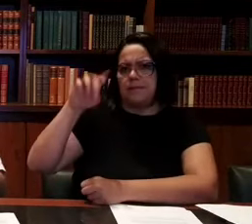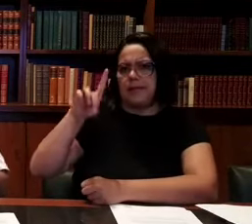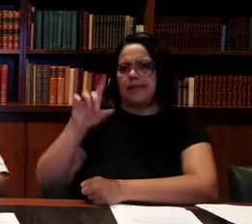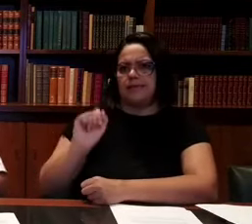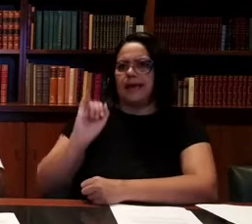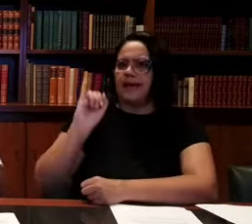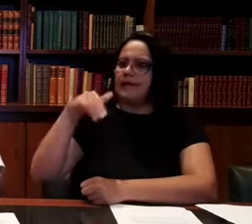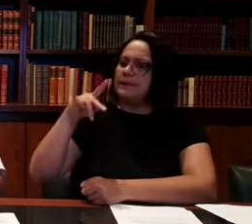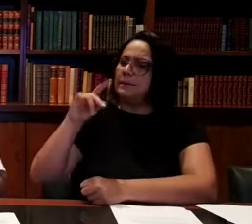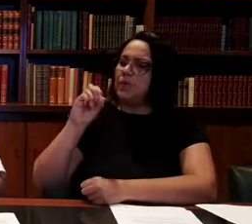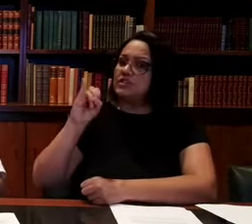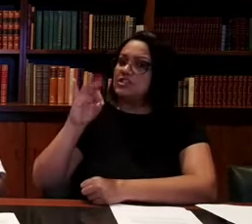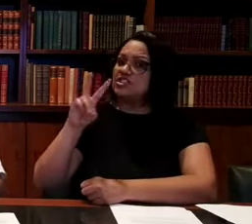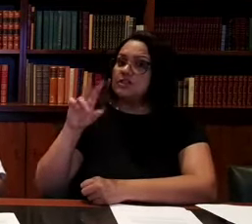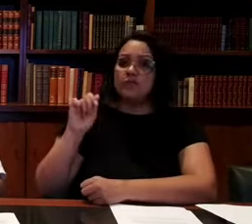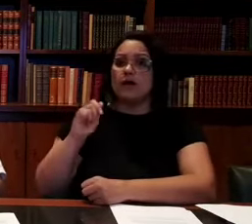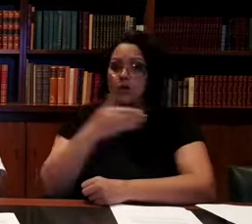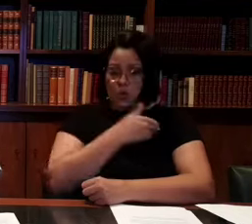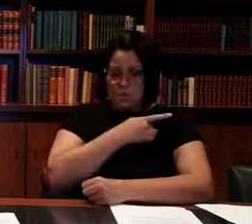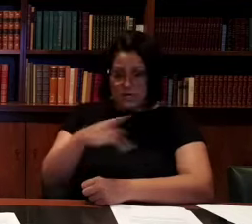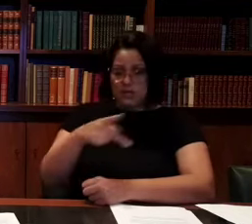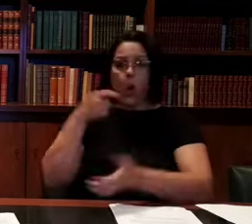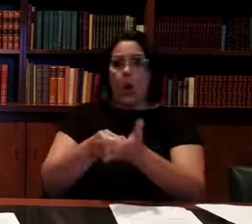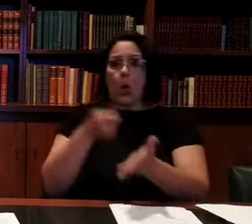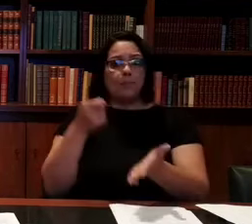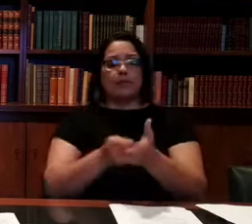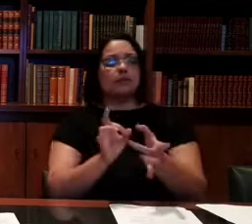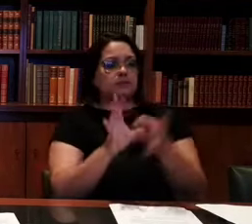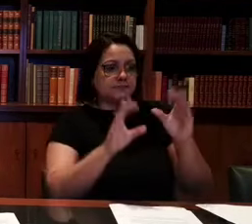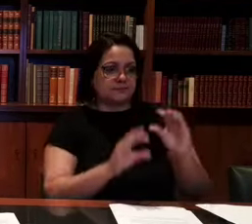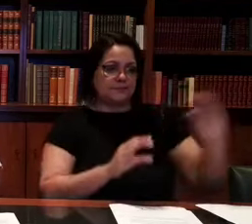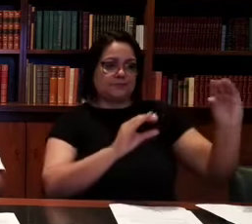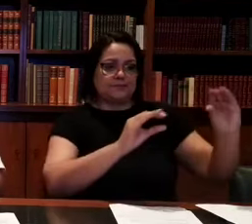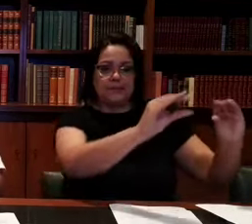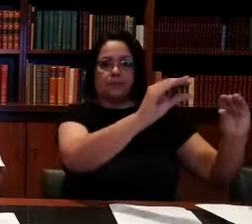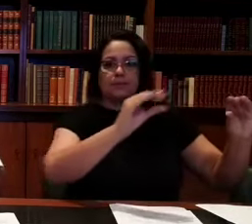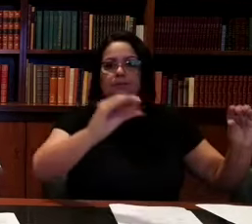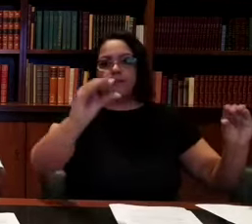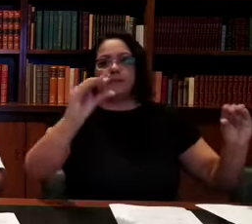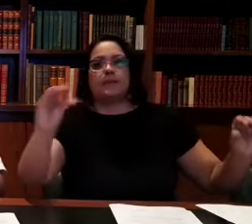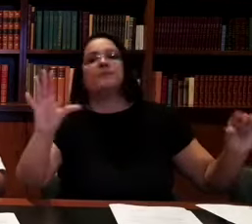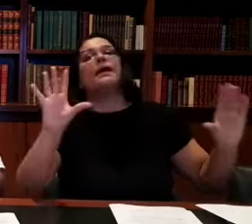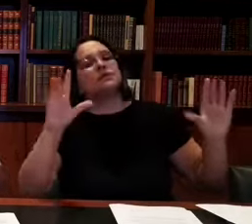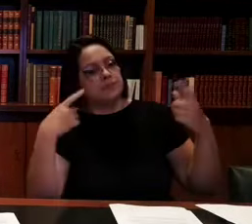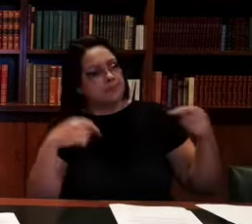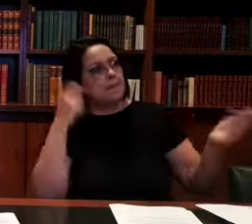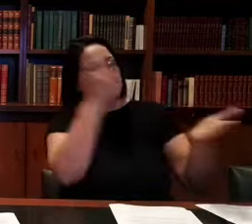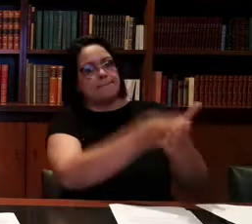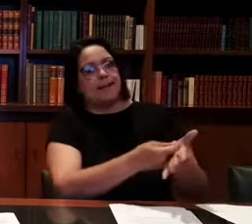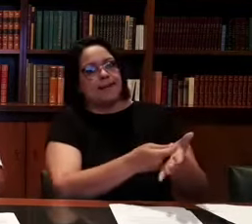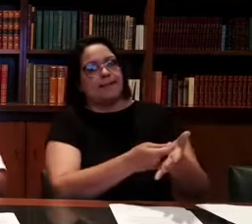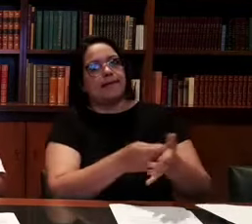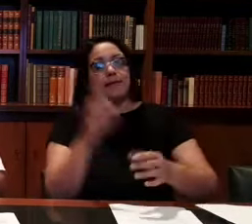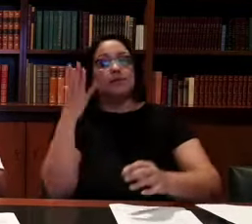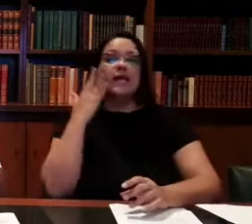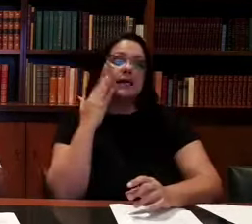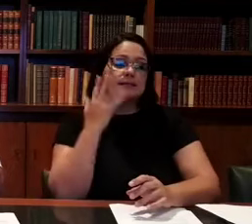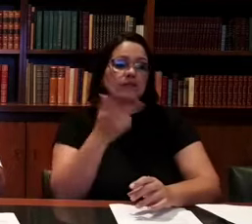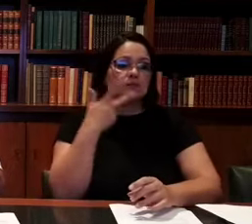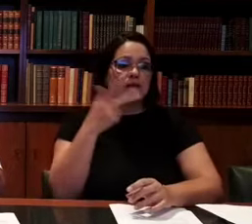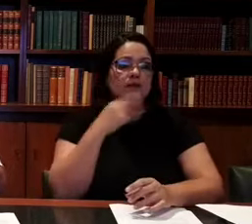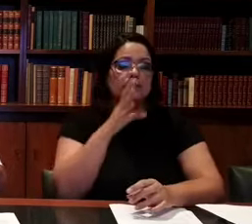nós somos obrigados a liberar o recurso não pode de postergar um pouquinho pagar os 48 do segundo tempo mas tem que pagar agora como diz aqui outra